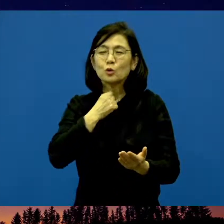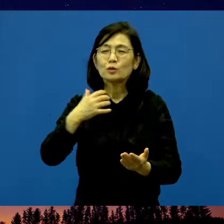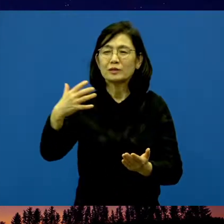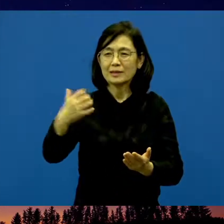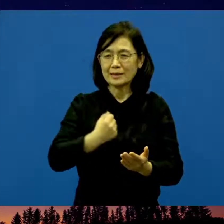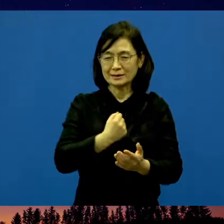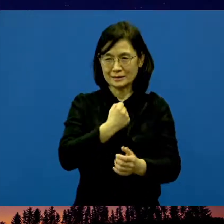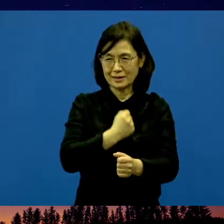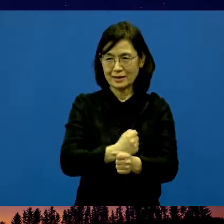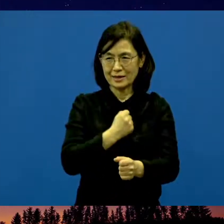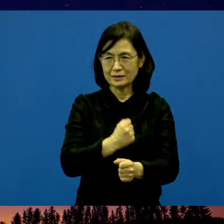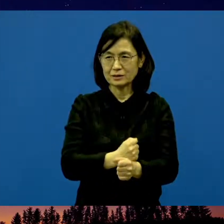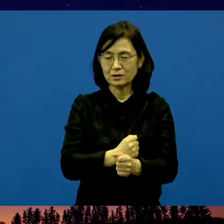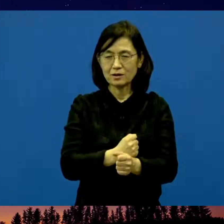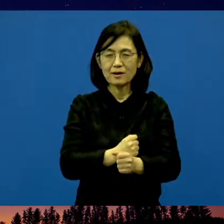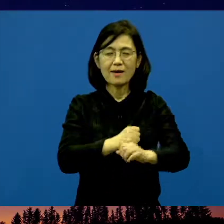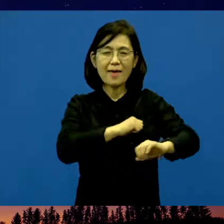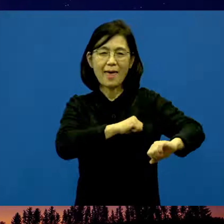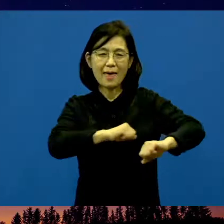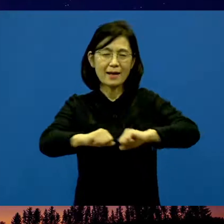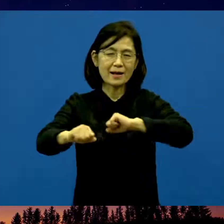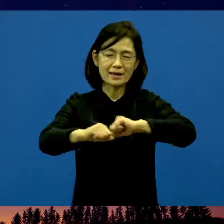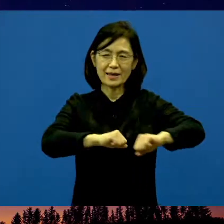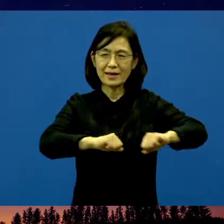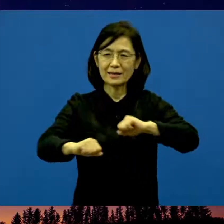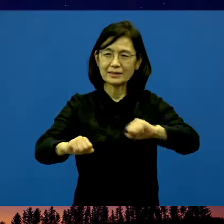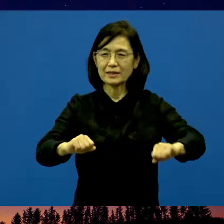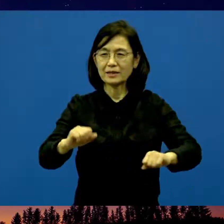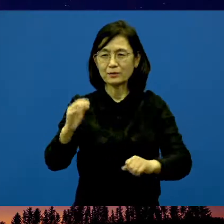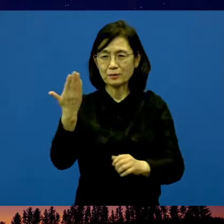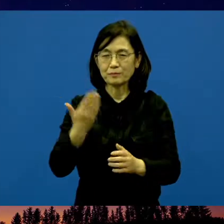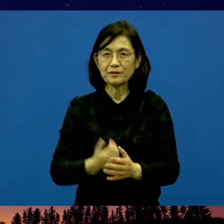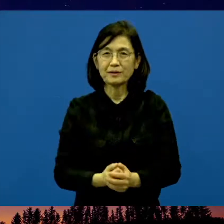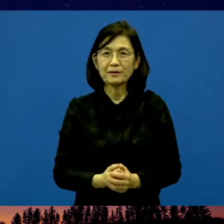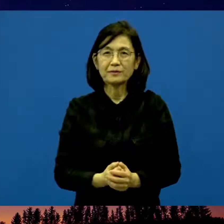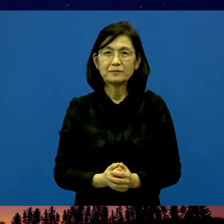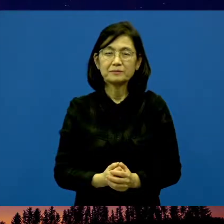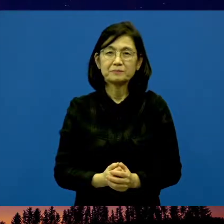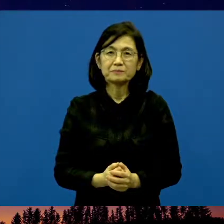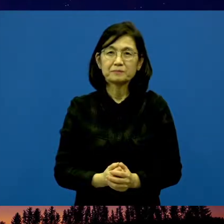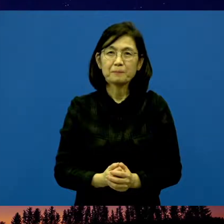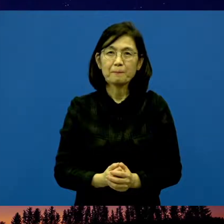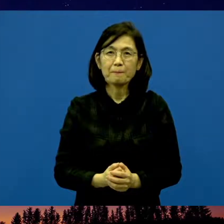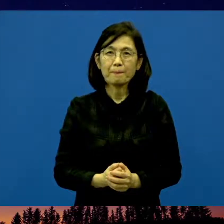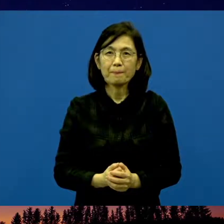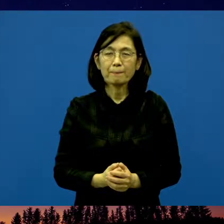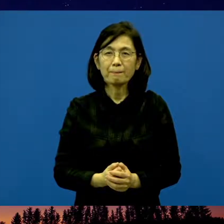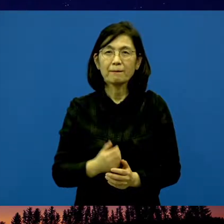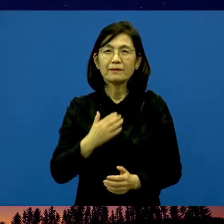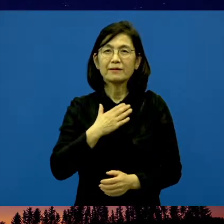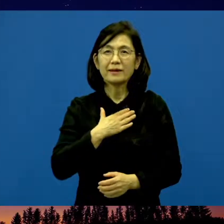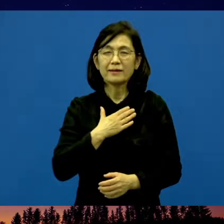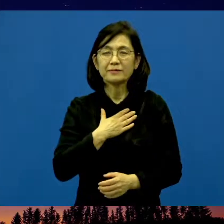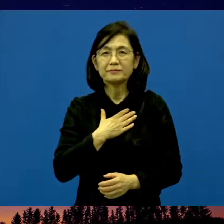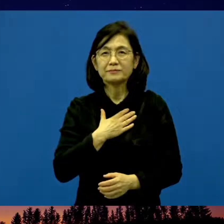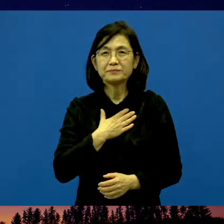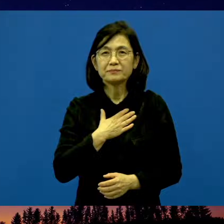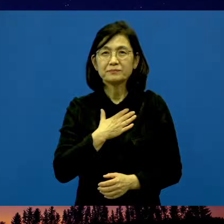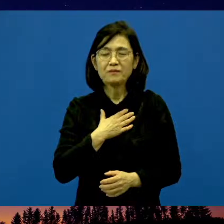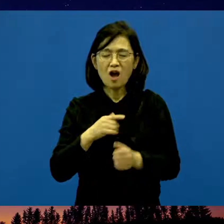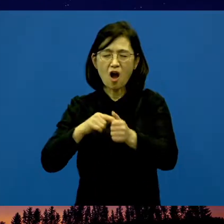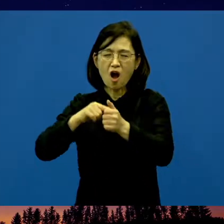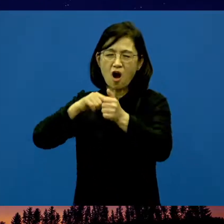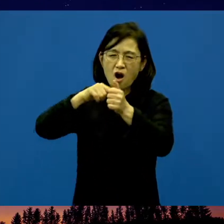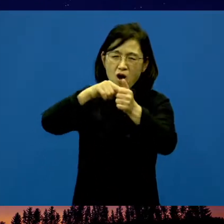행하게 하신다. 그 행하게 하시는 것은 어떤 내가 의식적으로 그냥